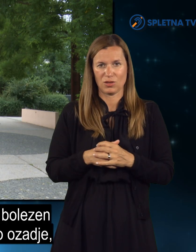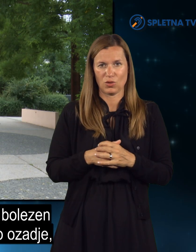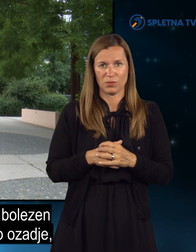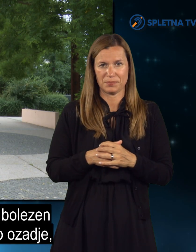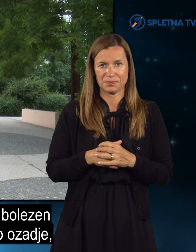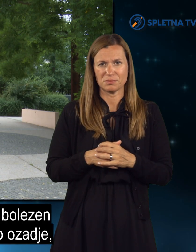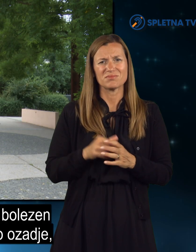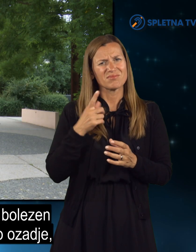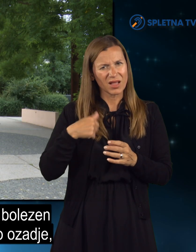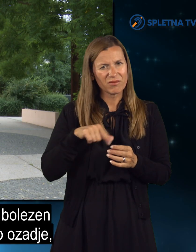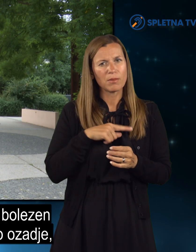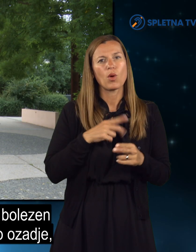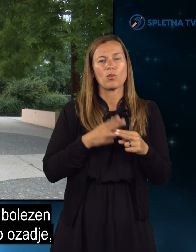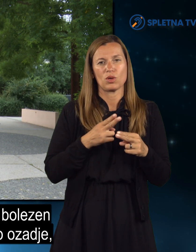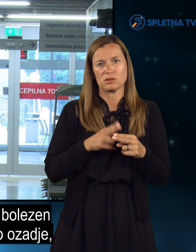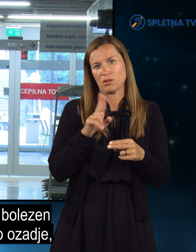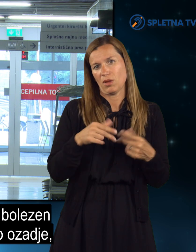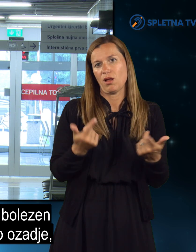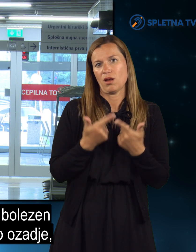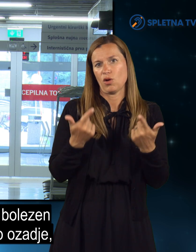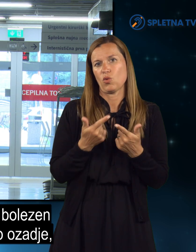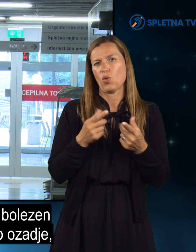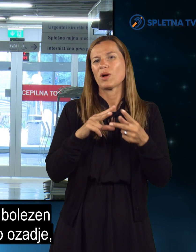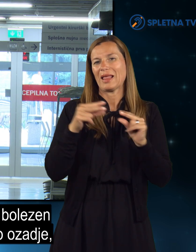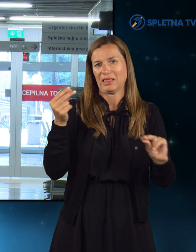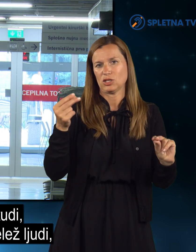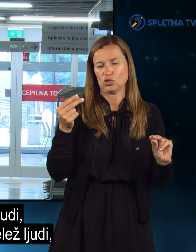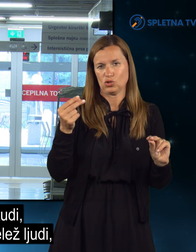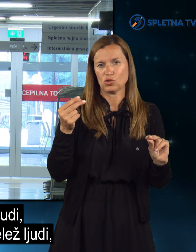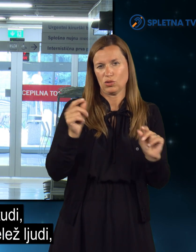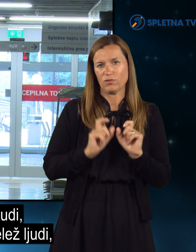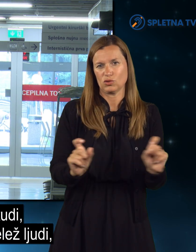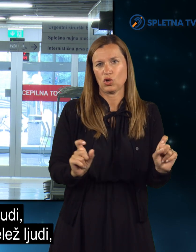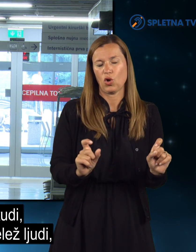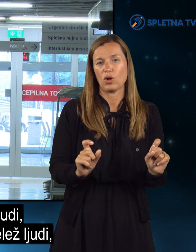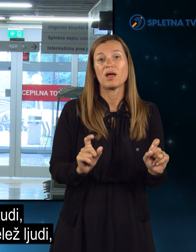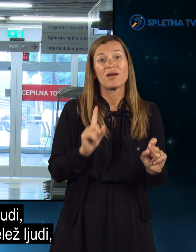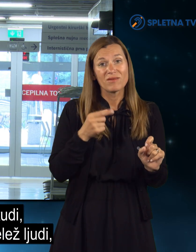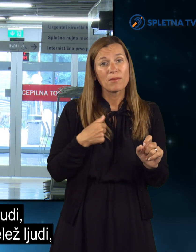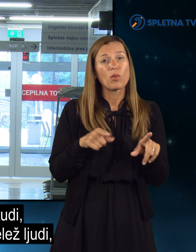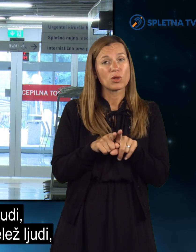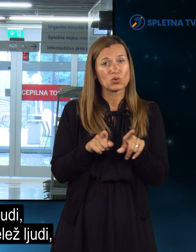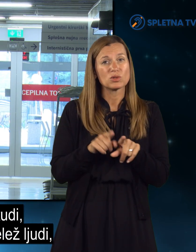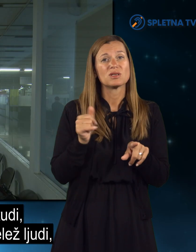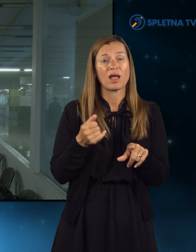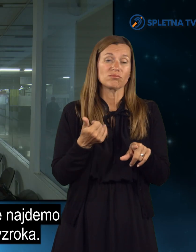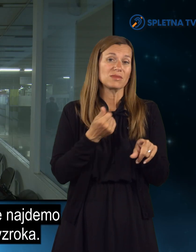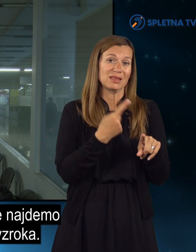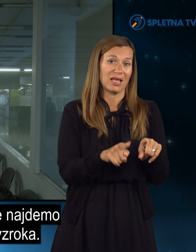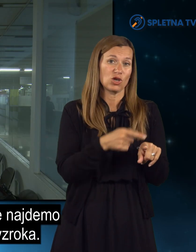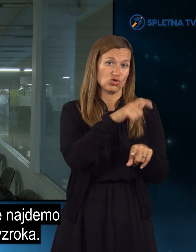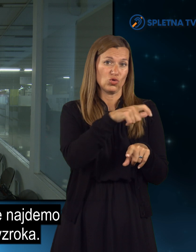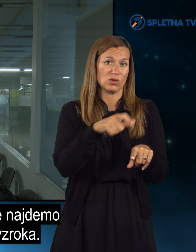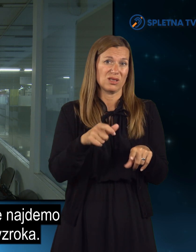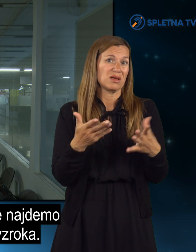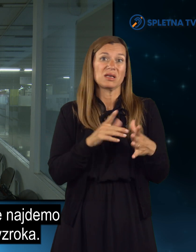Vemo, da ima bolezen lahko genetsko ozadje, vemo pa tudi, da je kar en delež ljudi, pri katerih